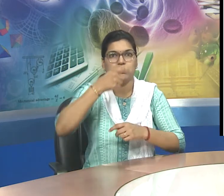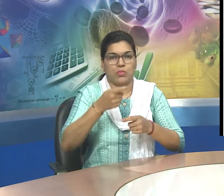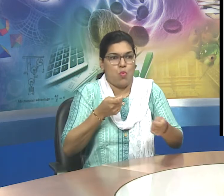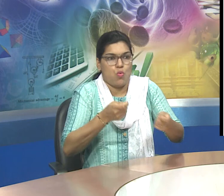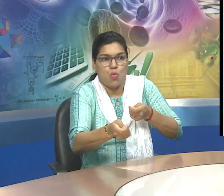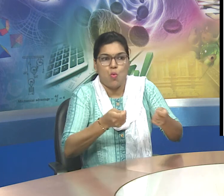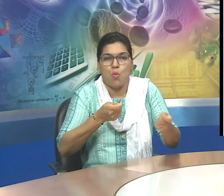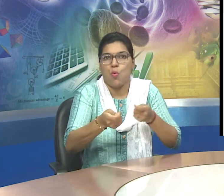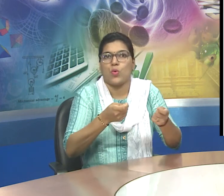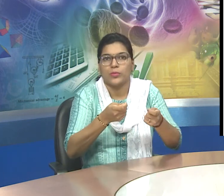डोमिनेट